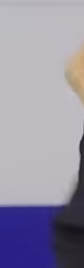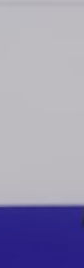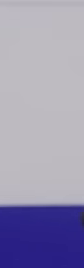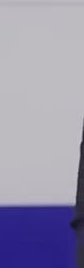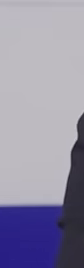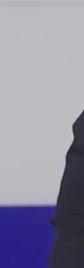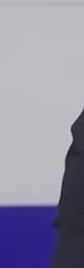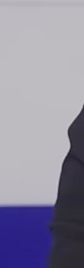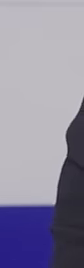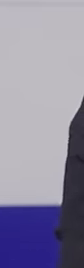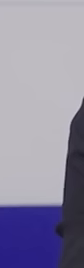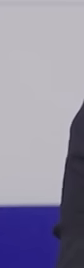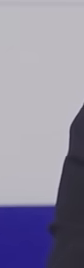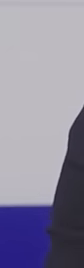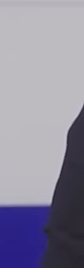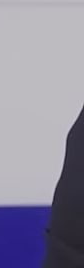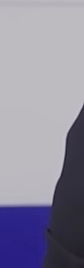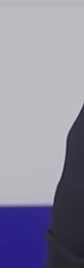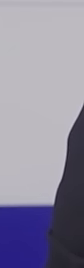된다고 봅니다.